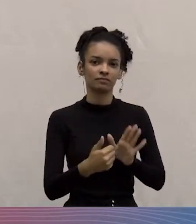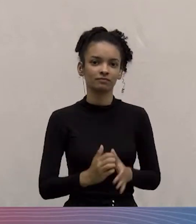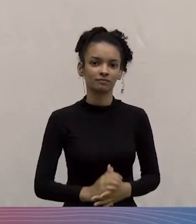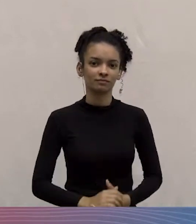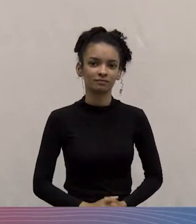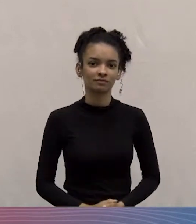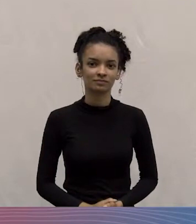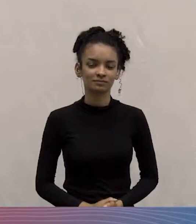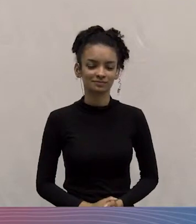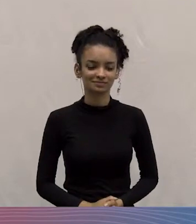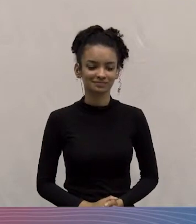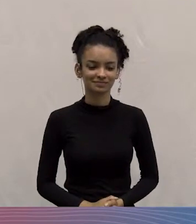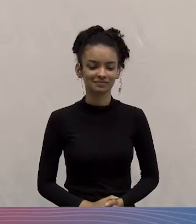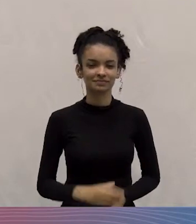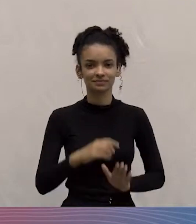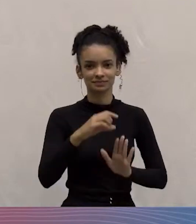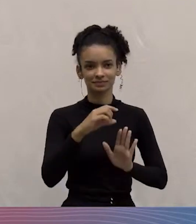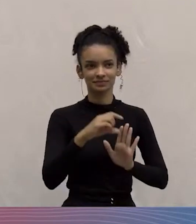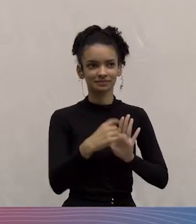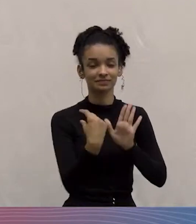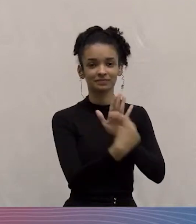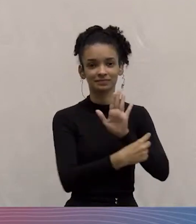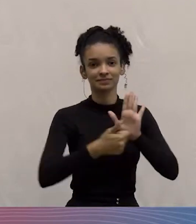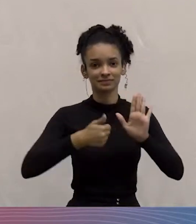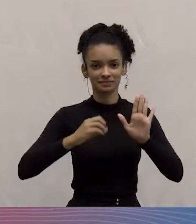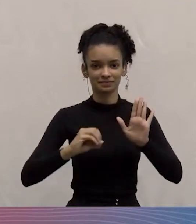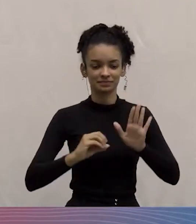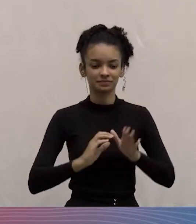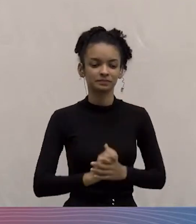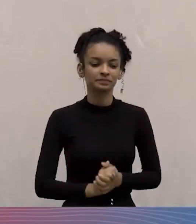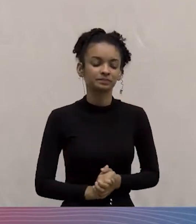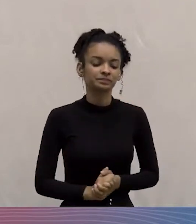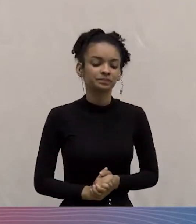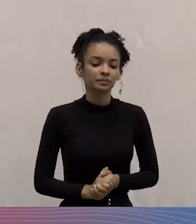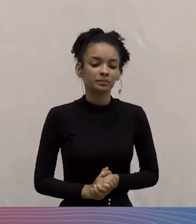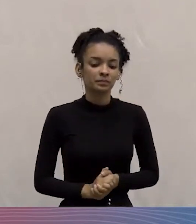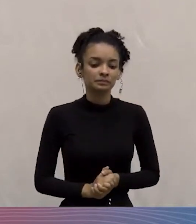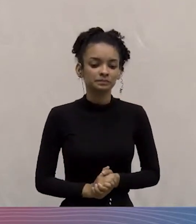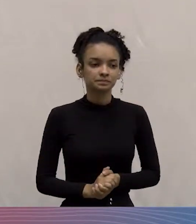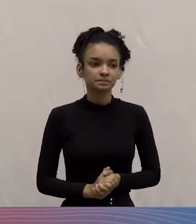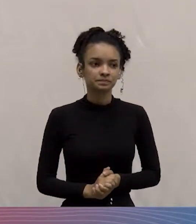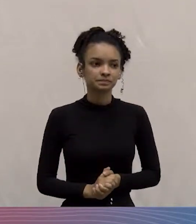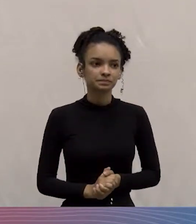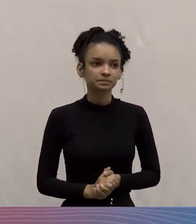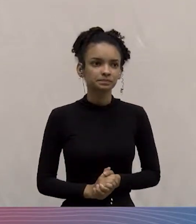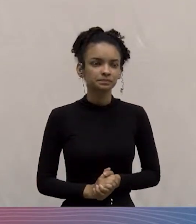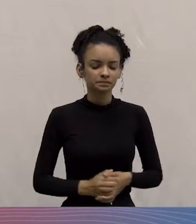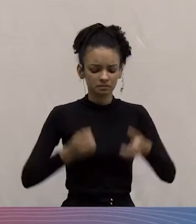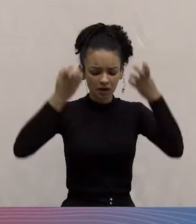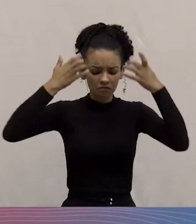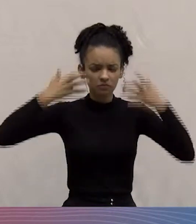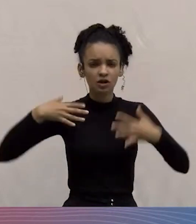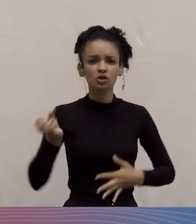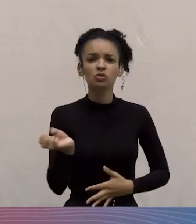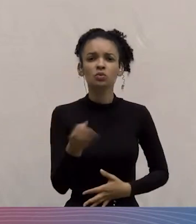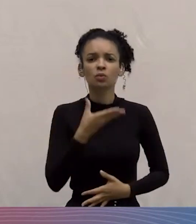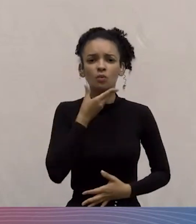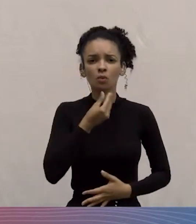Versículo 10. E vos revestistes do novo homem, irmãos, que é a nova criatura, é a